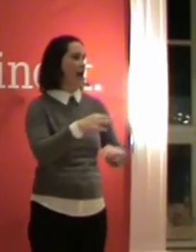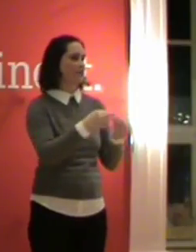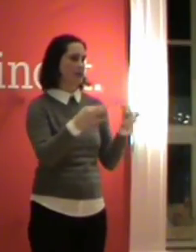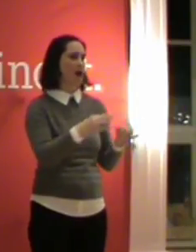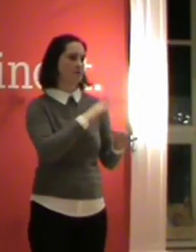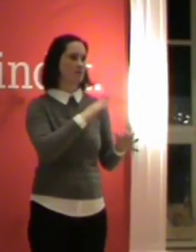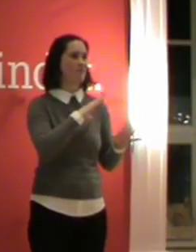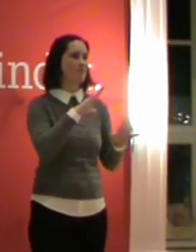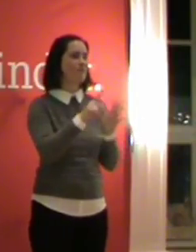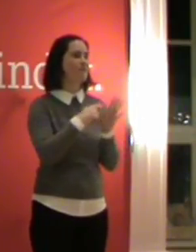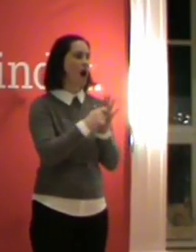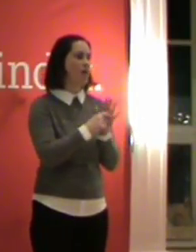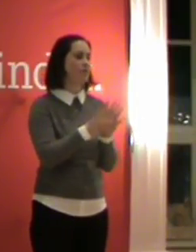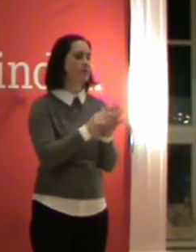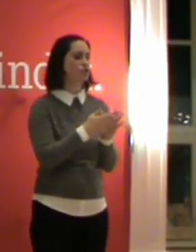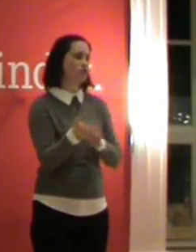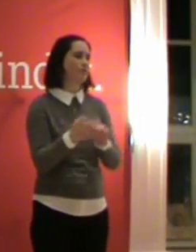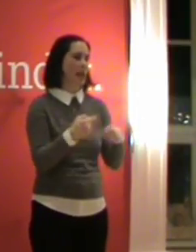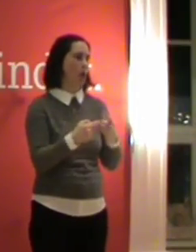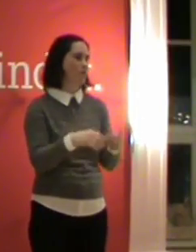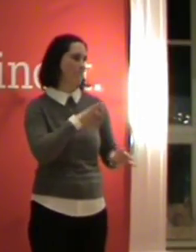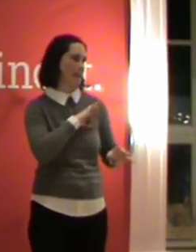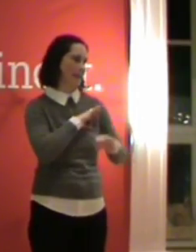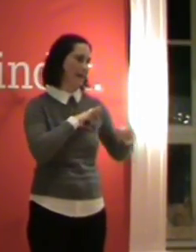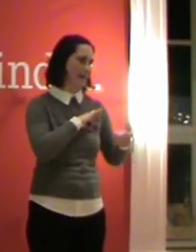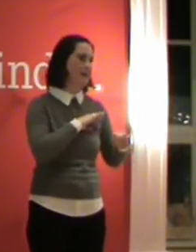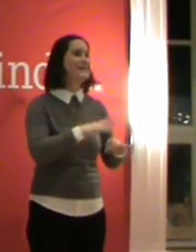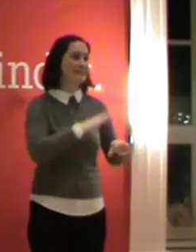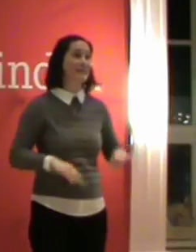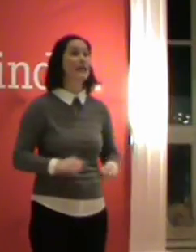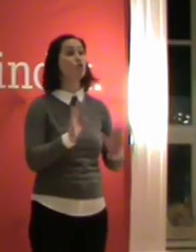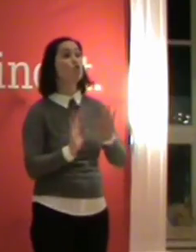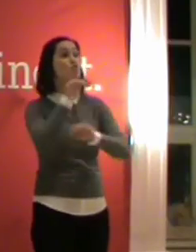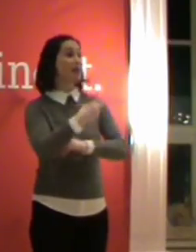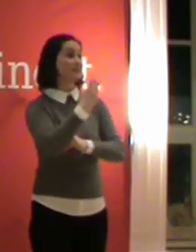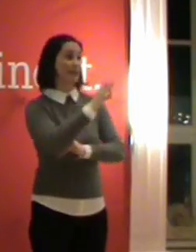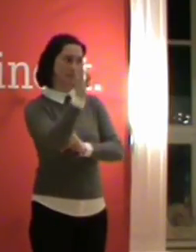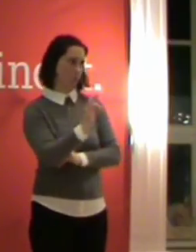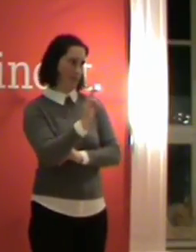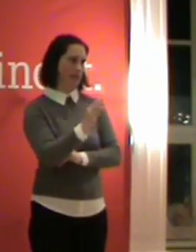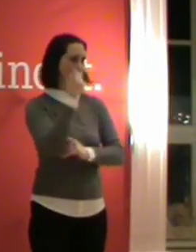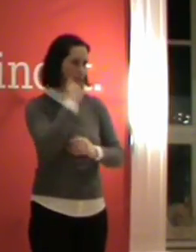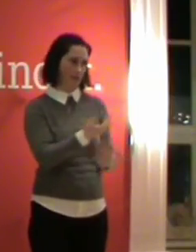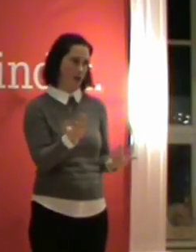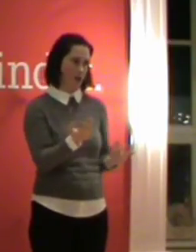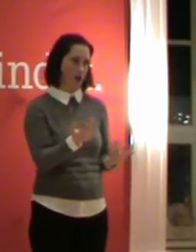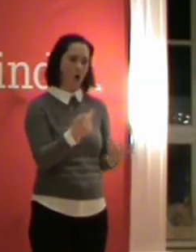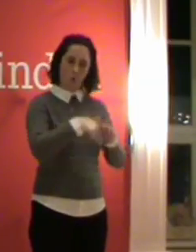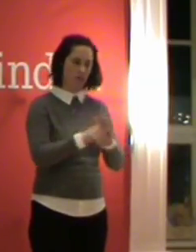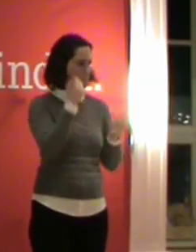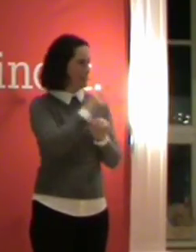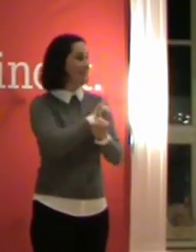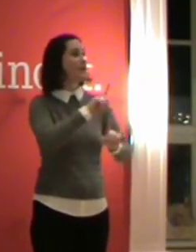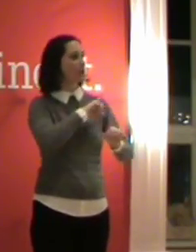auszusetzen. Und selbstverständlich wird es in Sachsen-Anhalt mehr als 20% geben. Alles darunter machen wir nicht und dafür bin ich ja auch